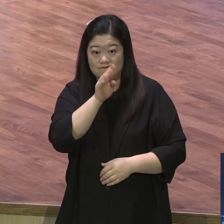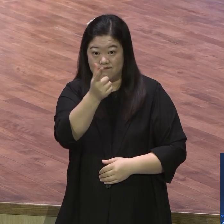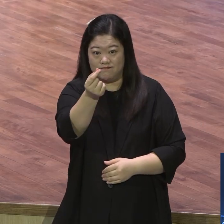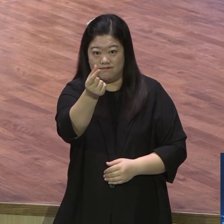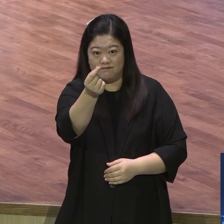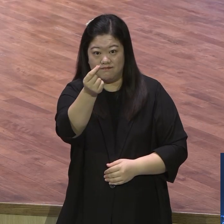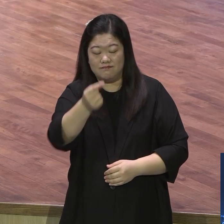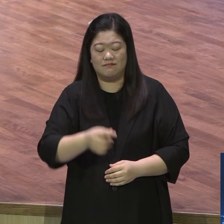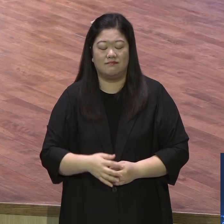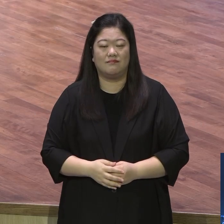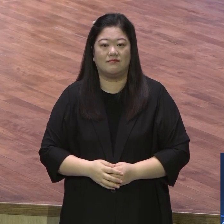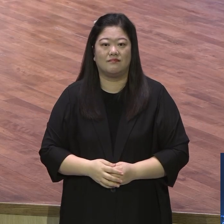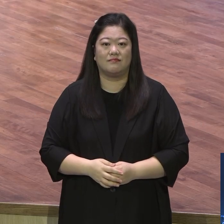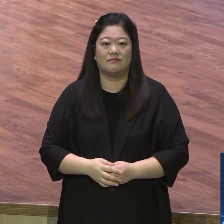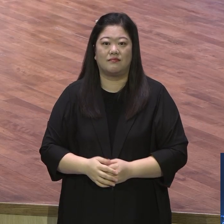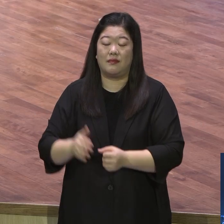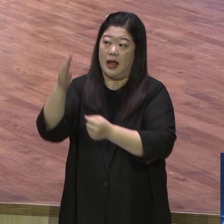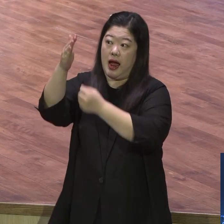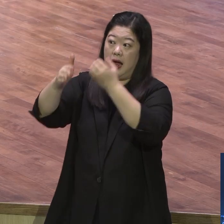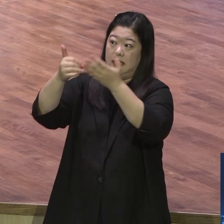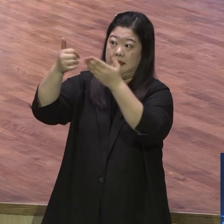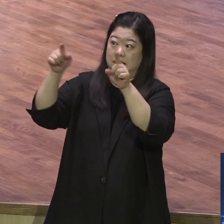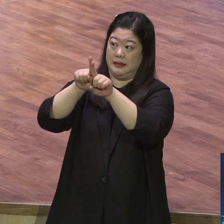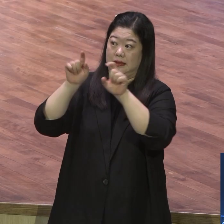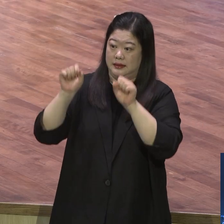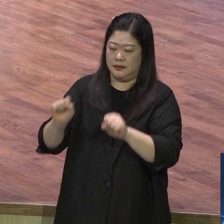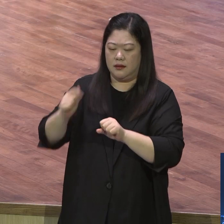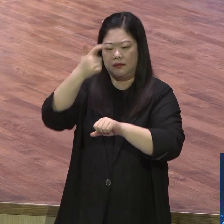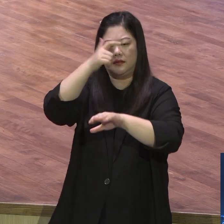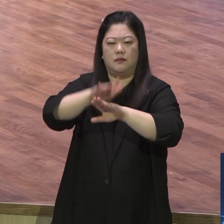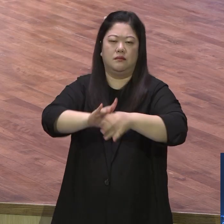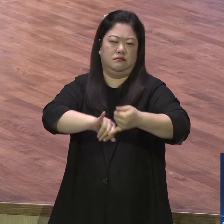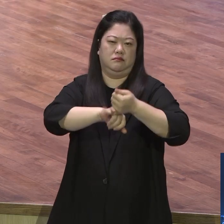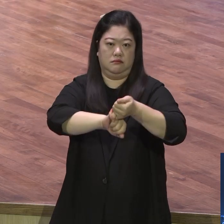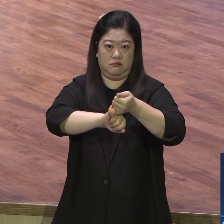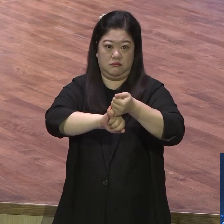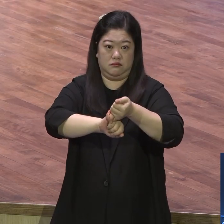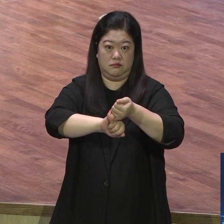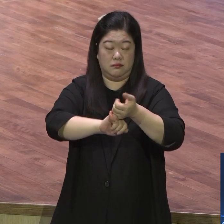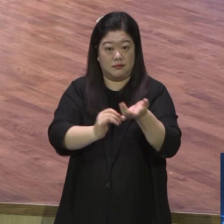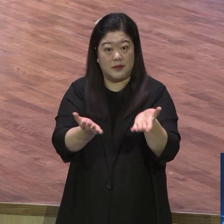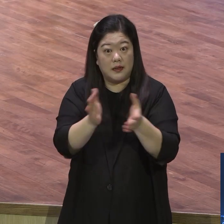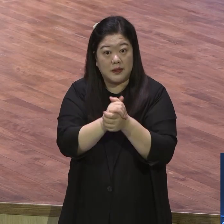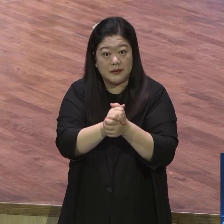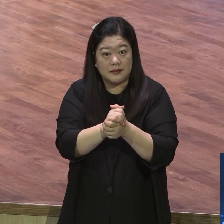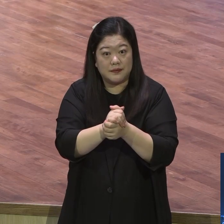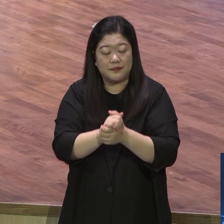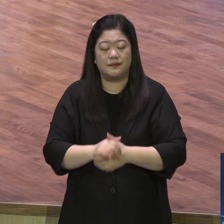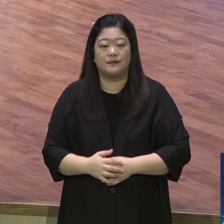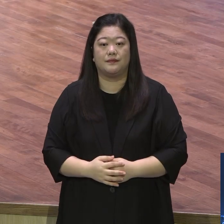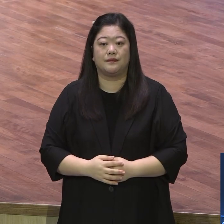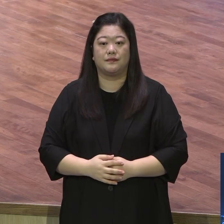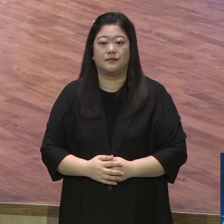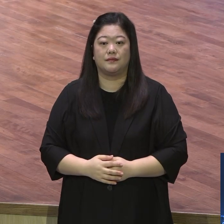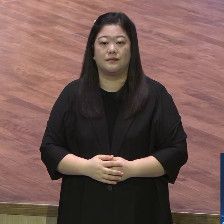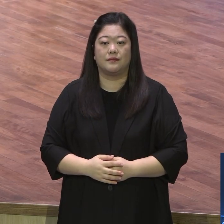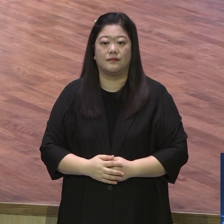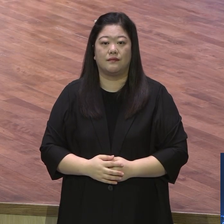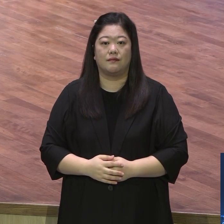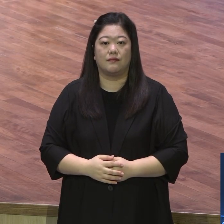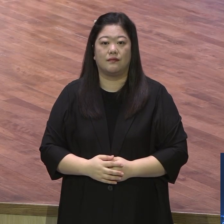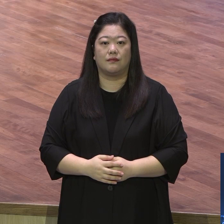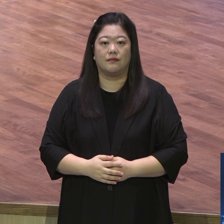함께 계시니 예배하고 또 예배해야 합니다 온라인 예배이지만은 공업적으로 하시는